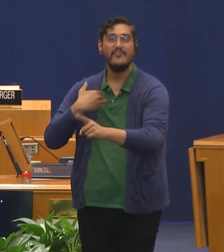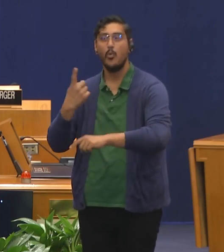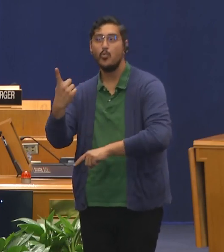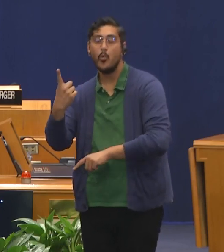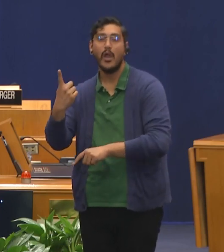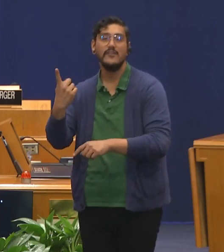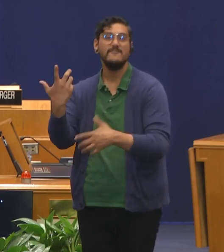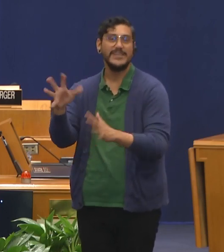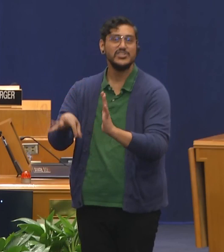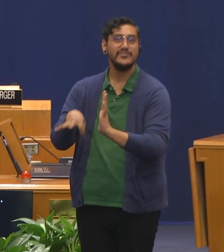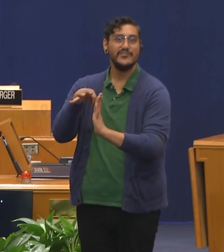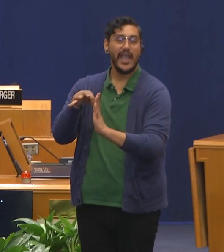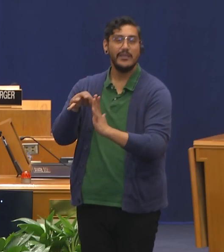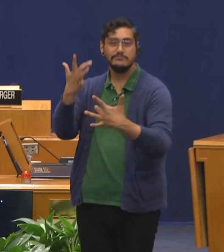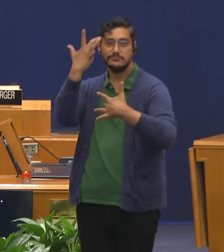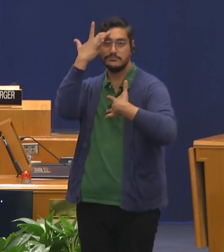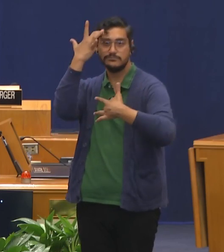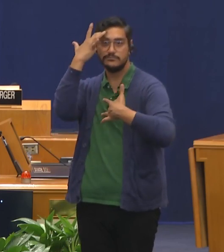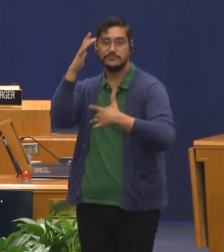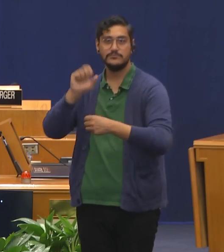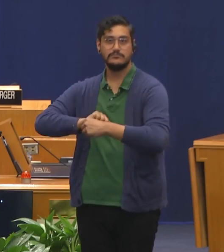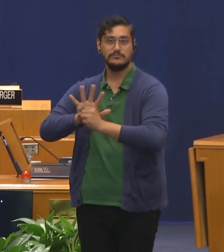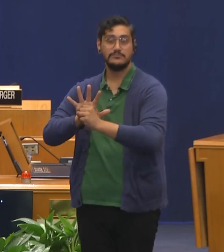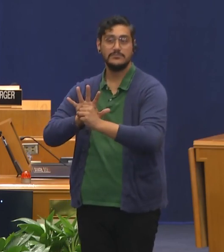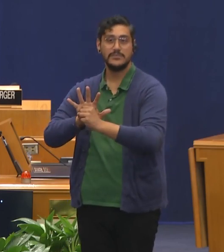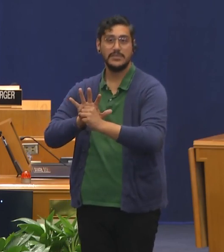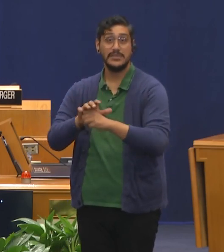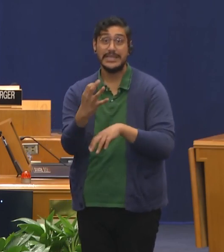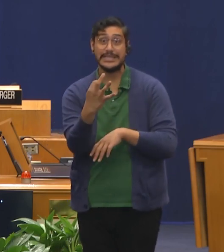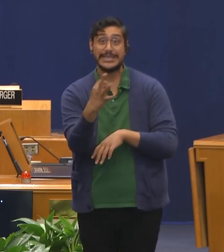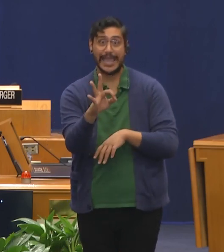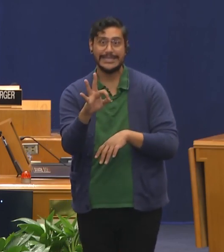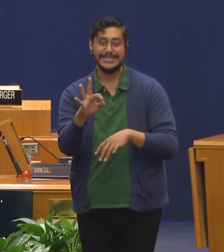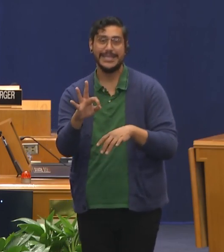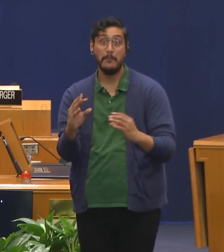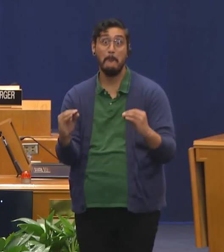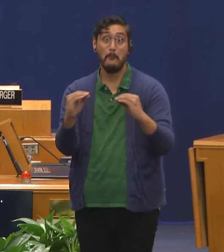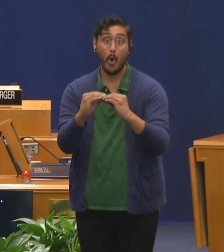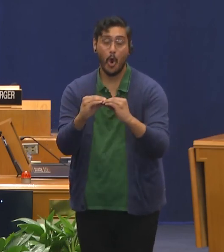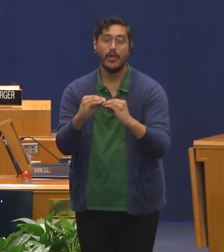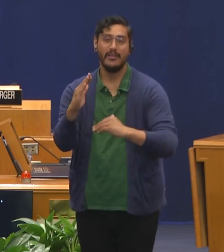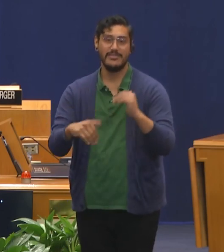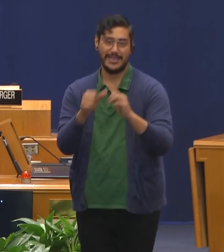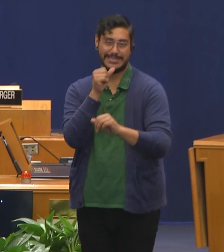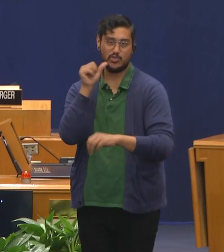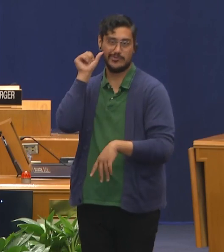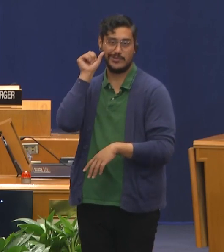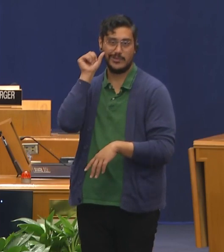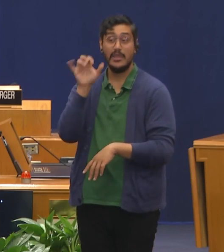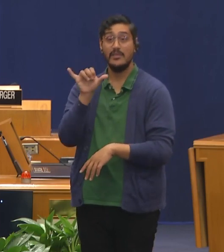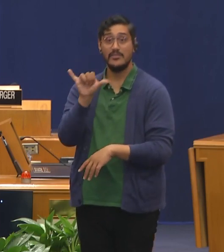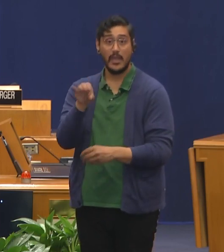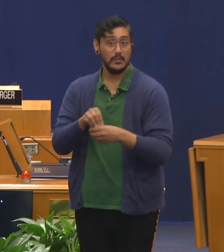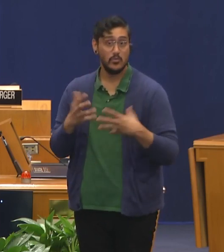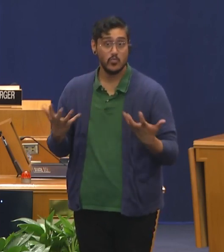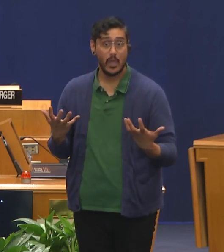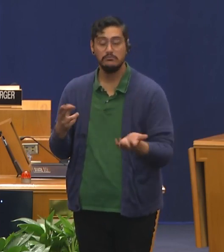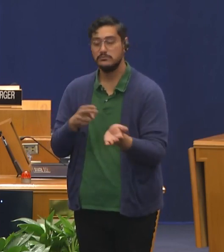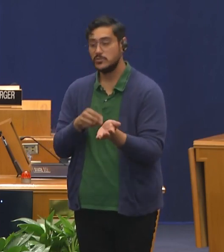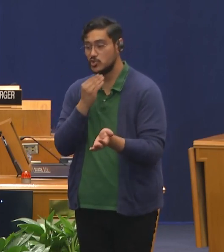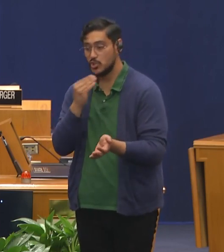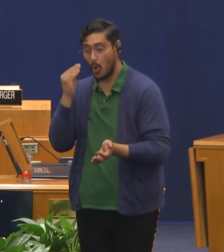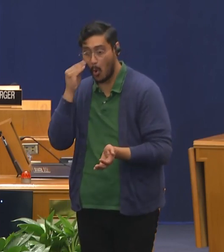COVID-19. 19 investigaciones adicionales desde ayer. Estos incluyen hogares de ancianos,